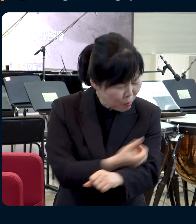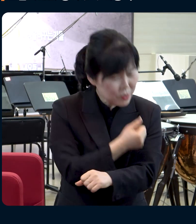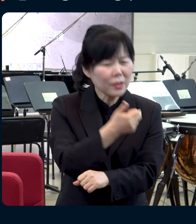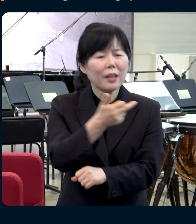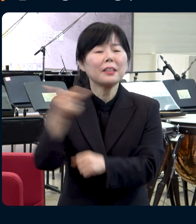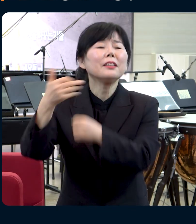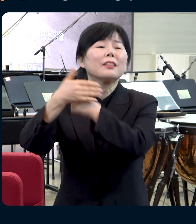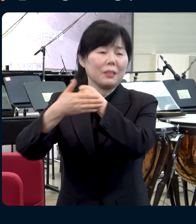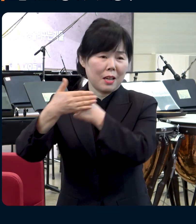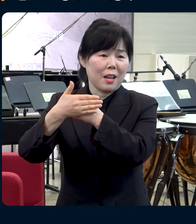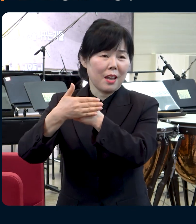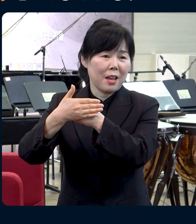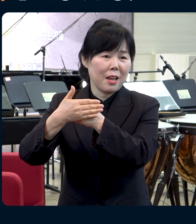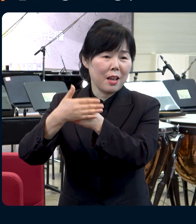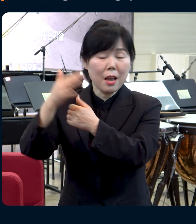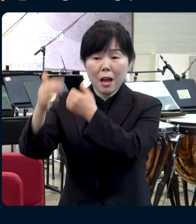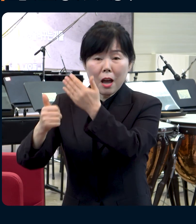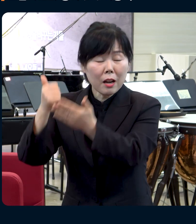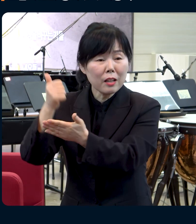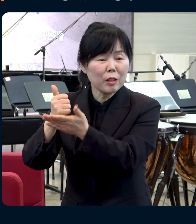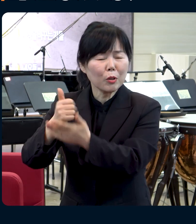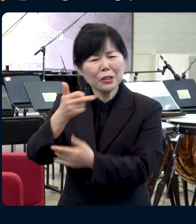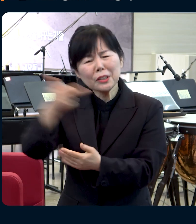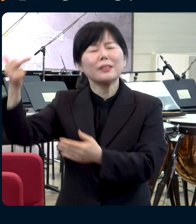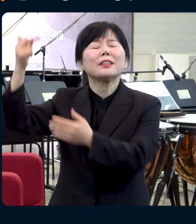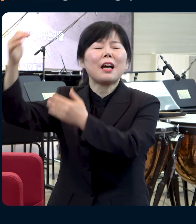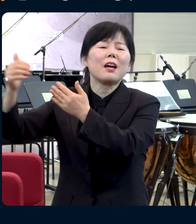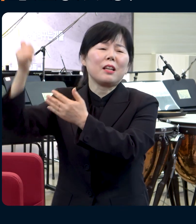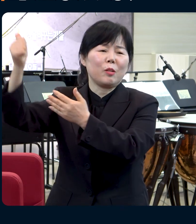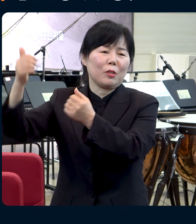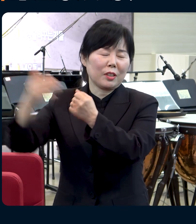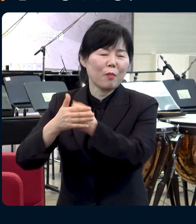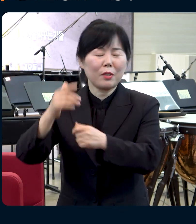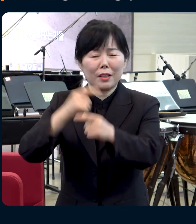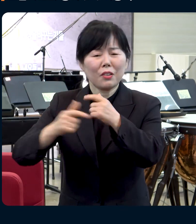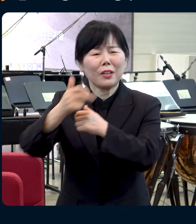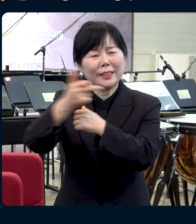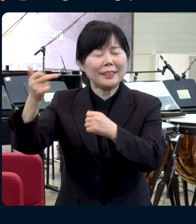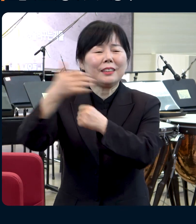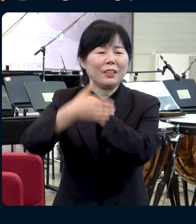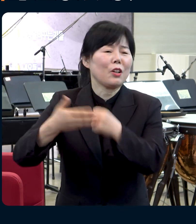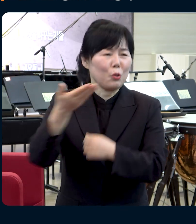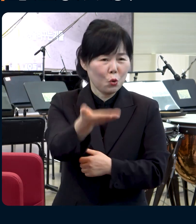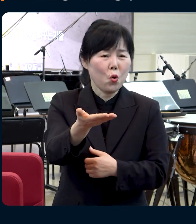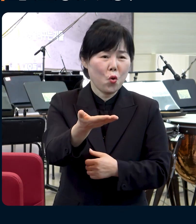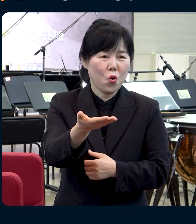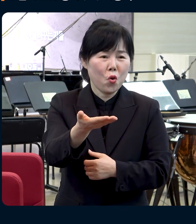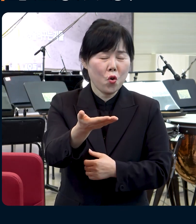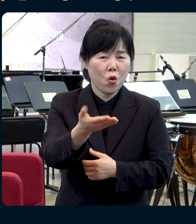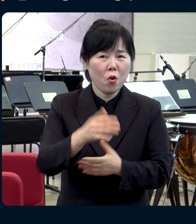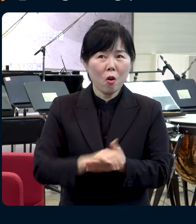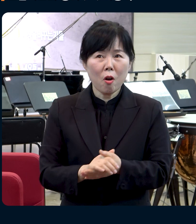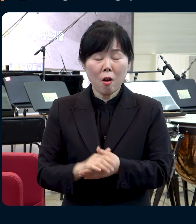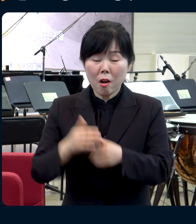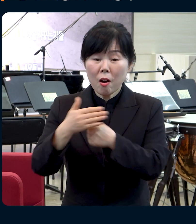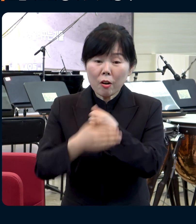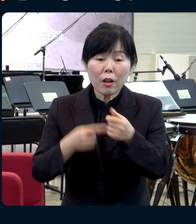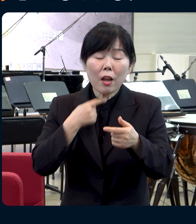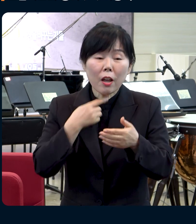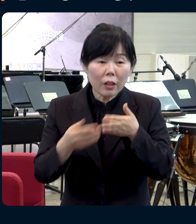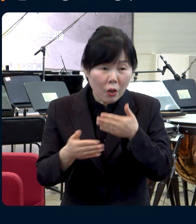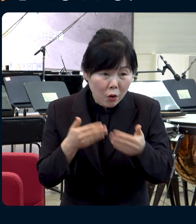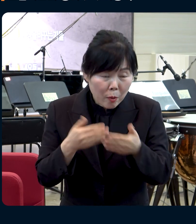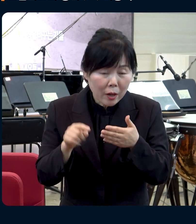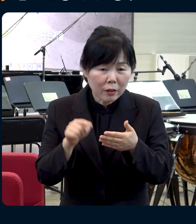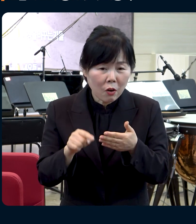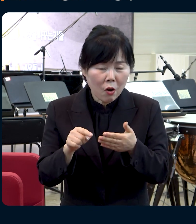왜냐? 하나님은 큰 하나님이기 때문인 것입니다. 믿으십니까? 따라서 여러분이 지금 동안 어떠한 은혜를 경험했다 할지라도